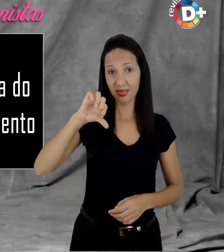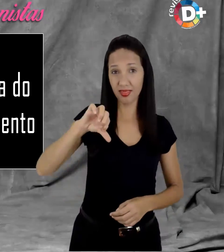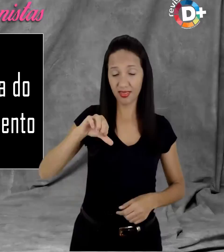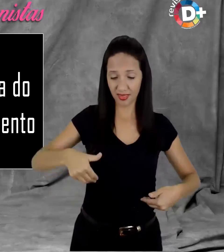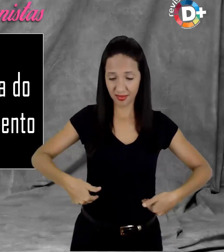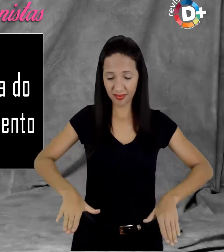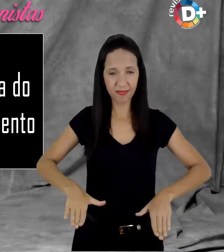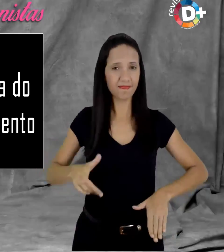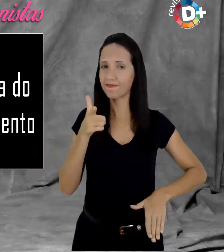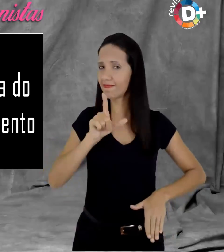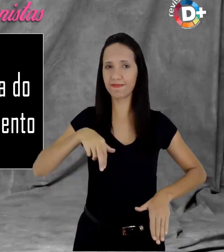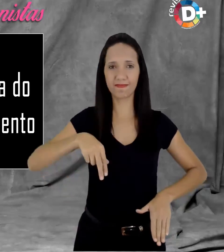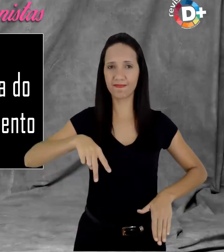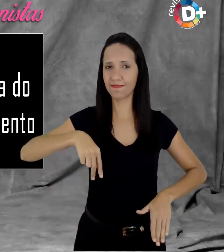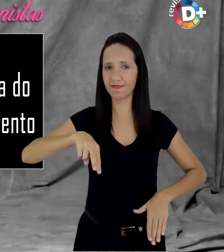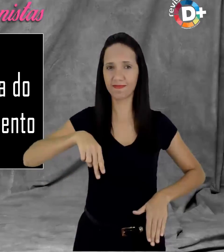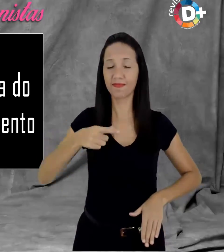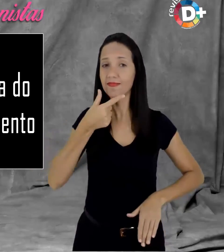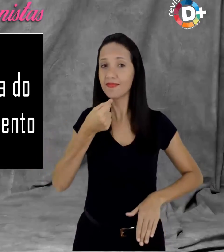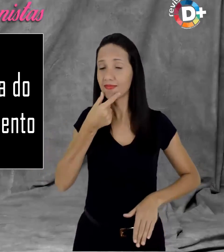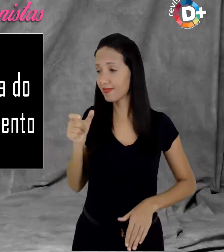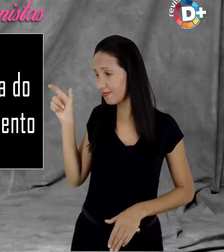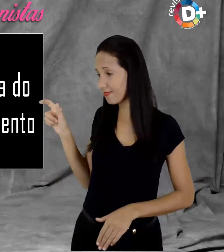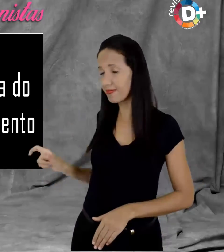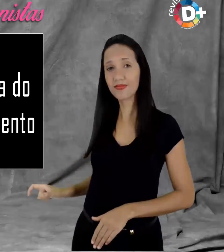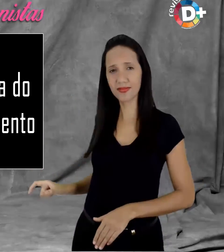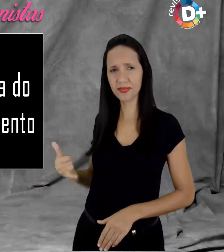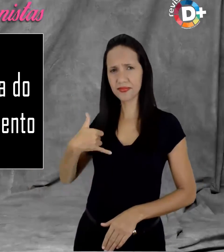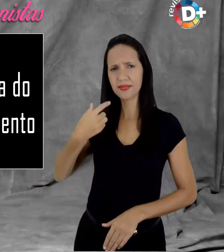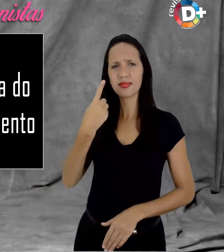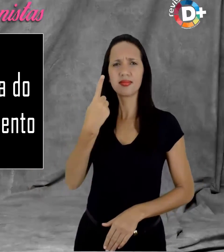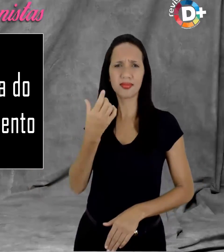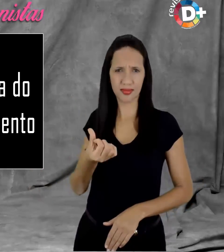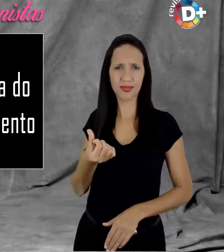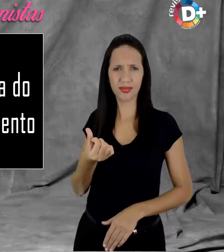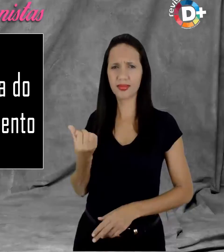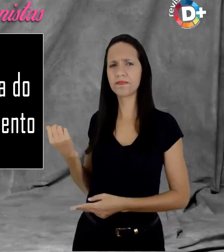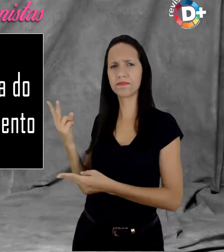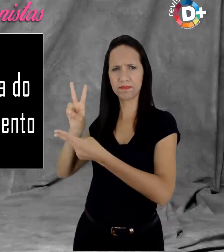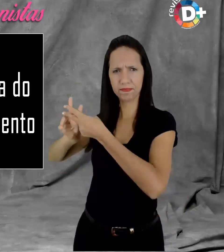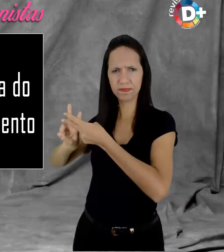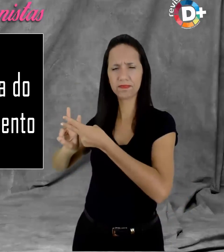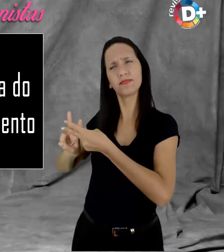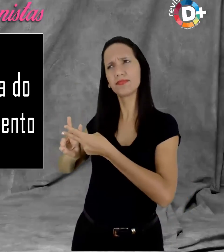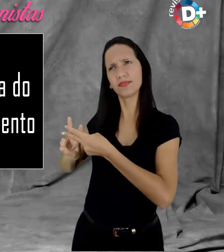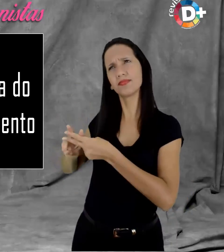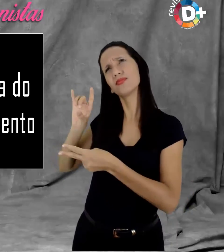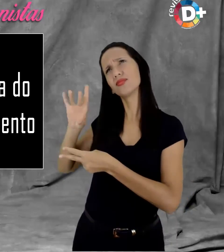total das pernas. O rapaz que me baleou tinha 16 anos, foi preso e lá